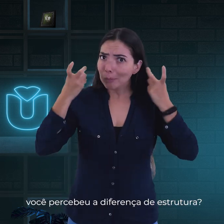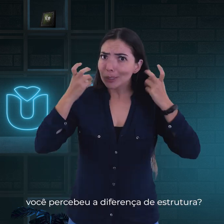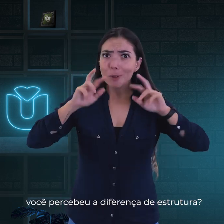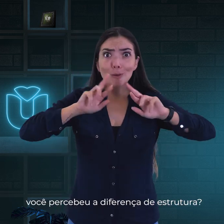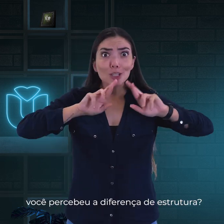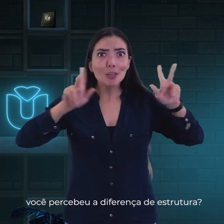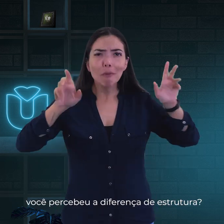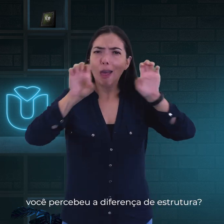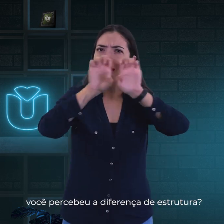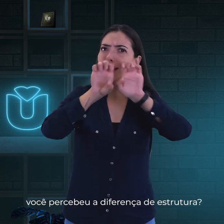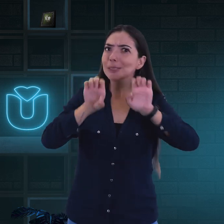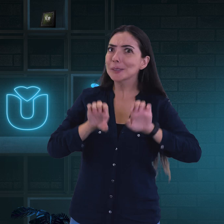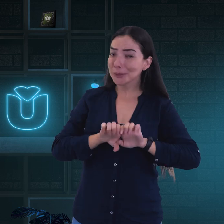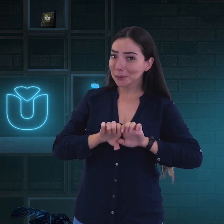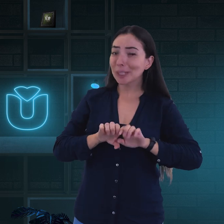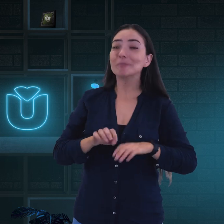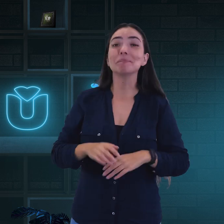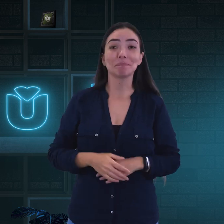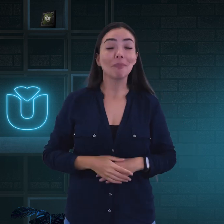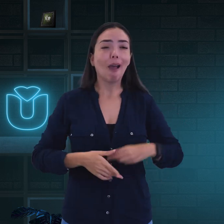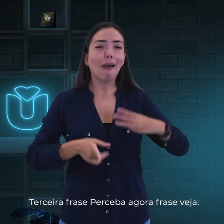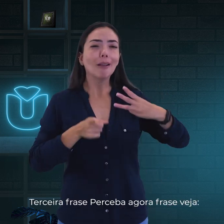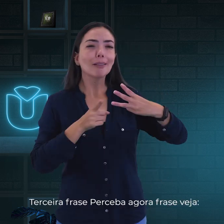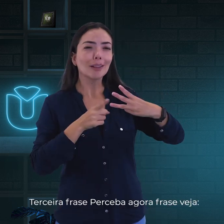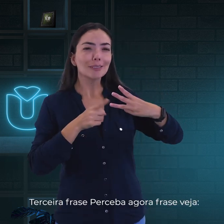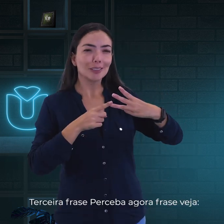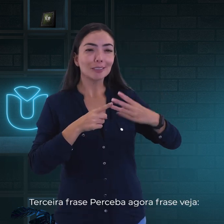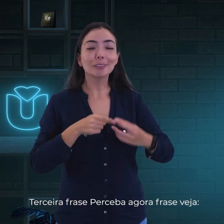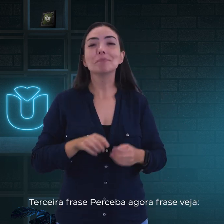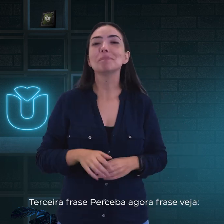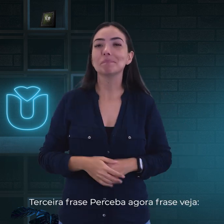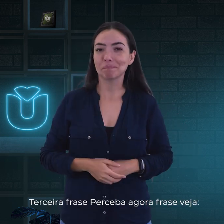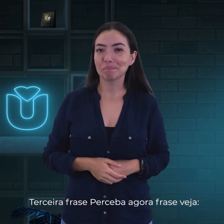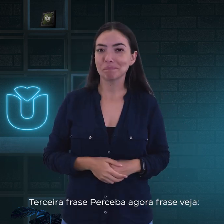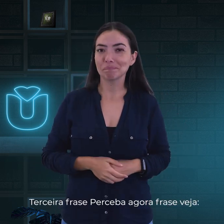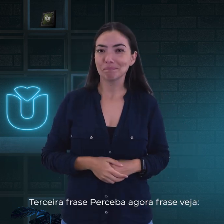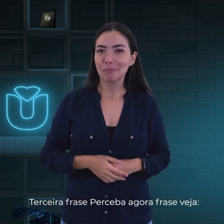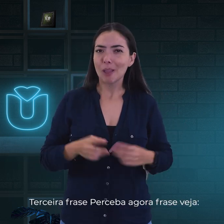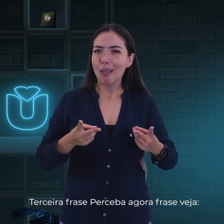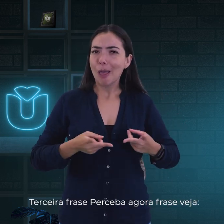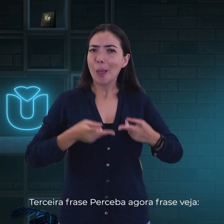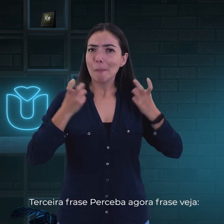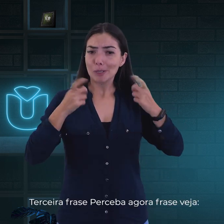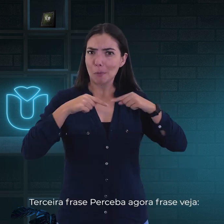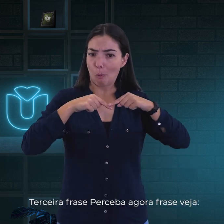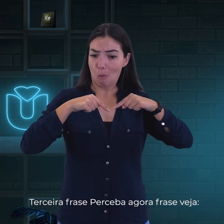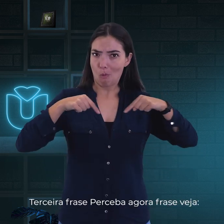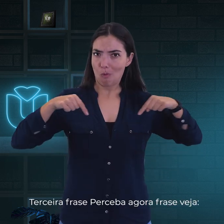diferença de estrutura? Terceira frase. Perceba agora a frase.